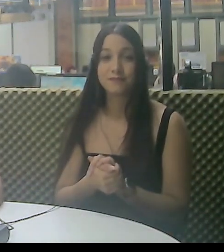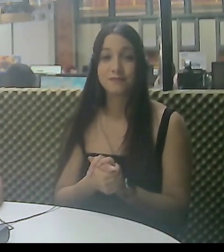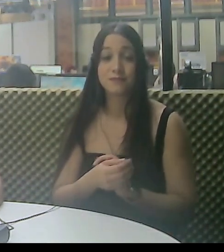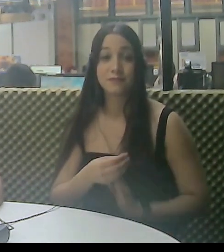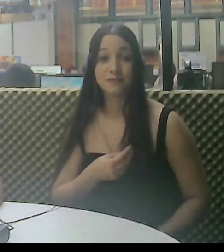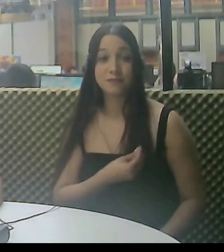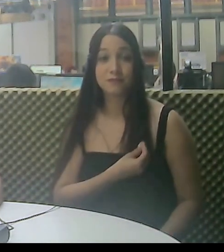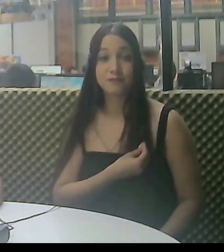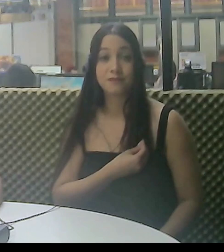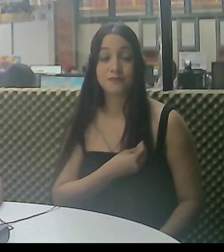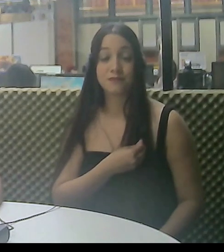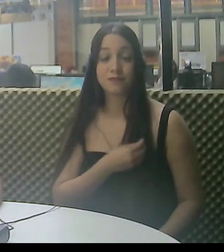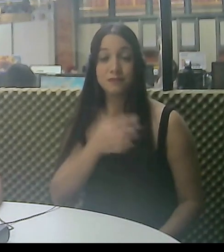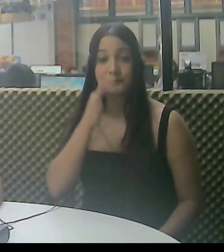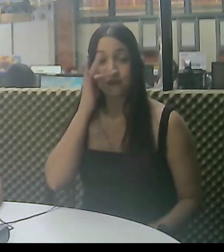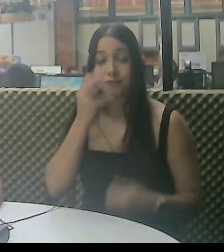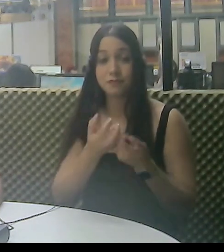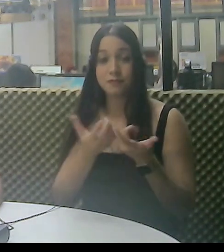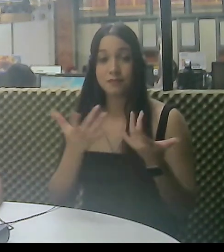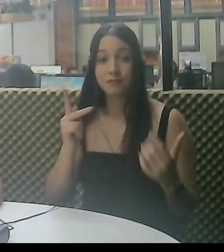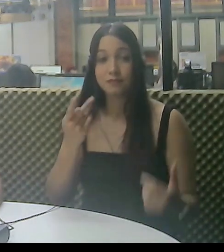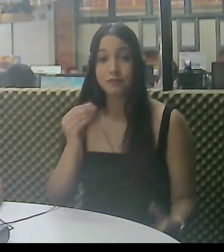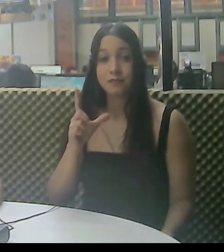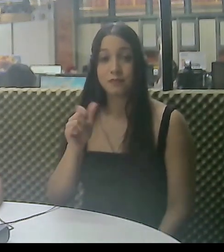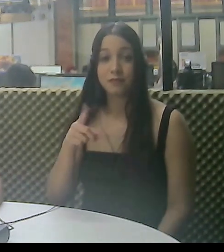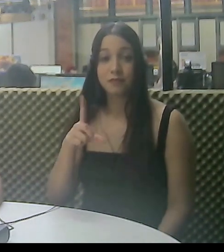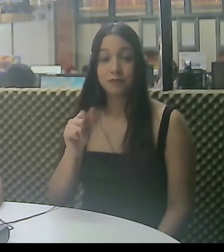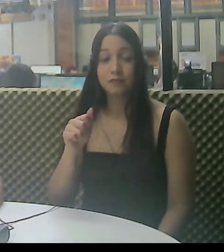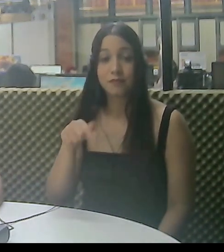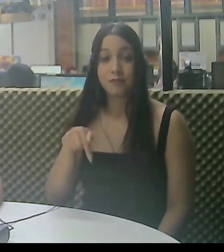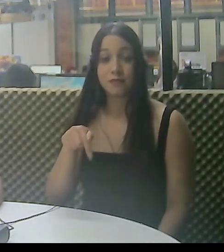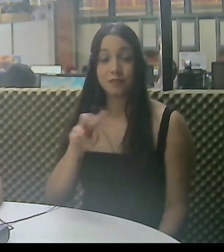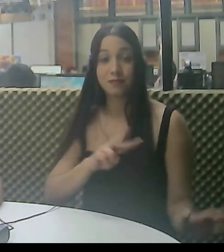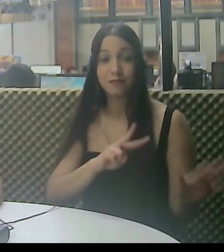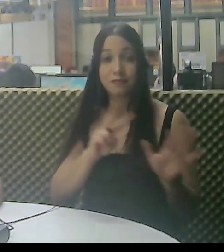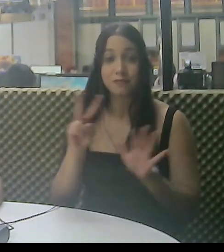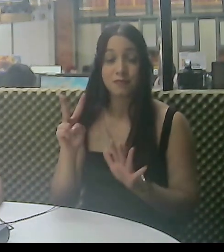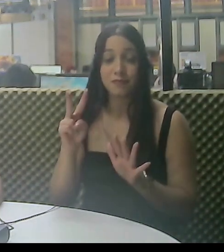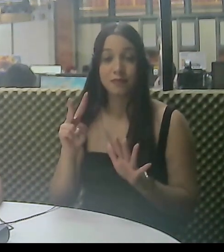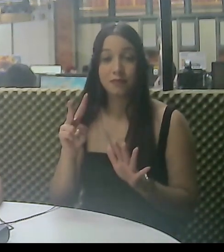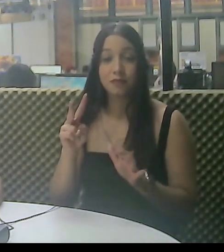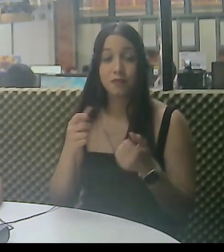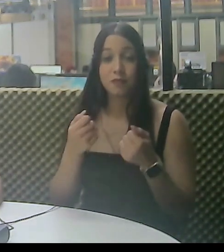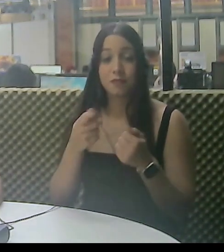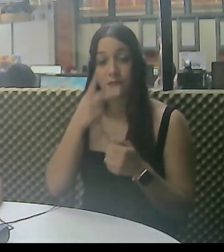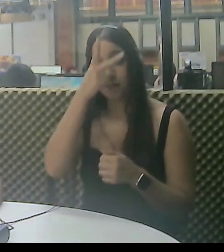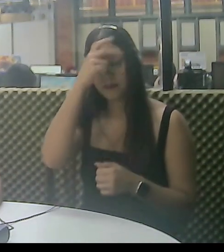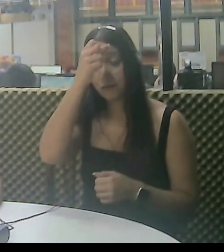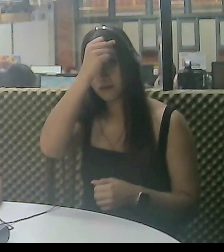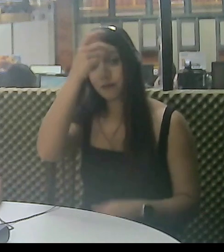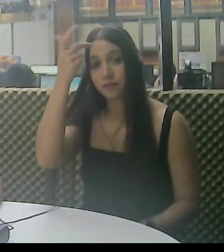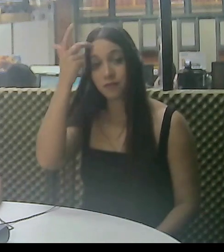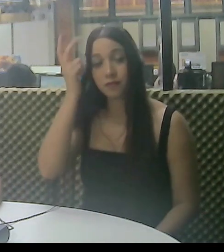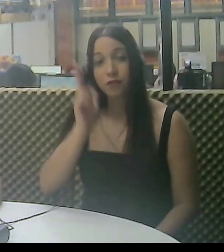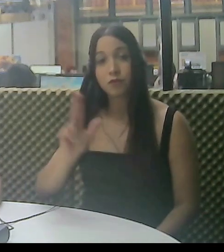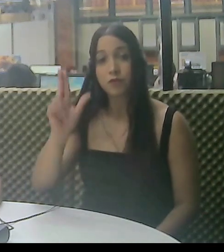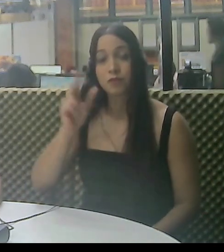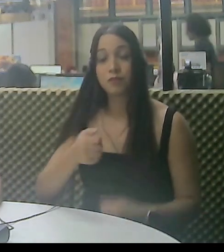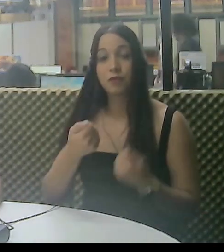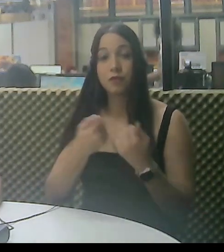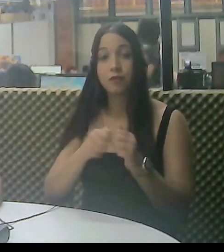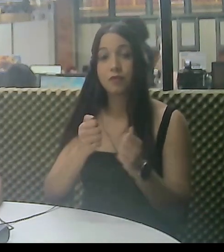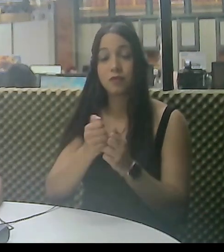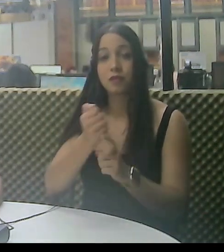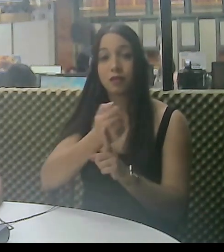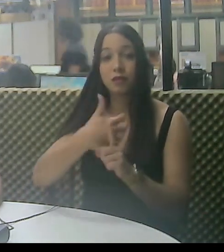moradores do bairro Jardim Holanda estão sendo beneficiados nesta semana com os serviços oferecidos pela Prefeitura de Uberlândia por meio do Busão